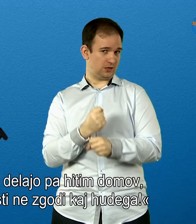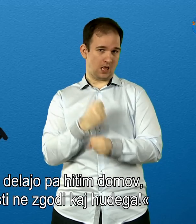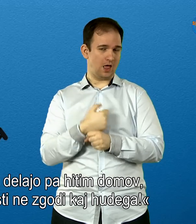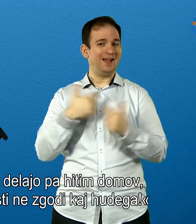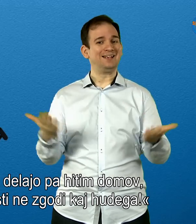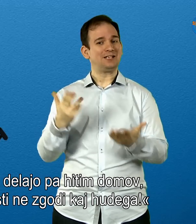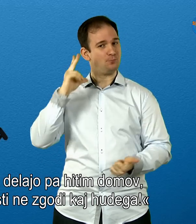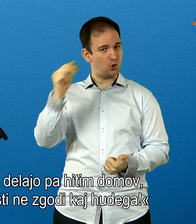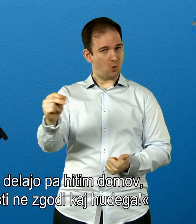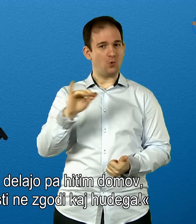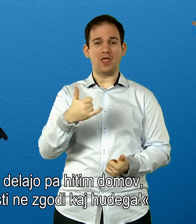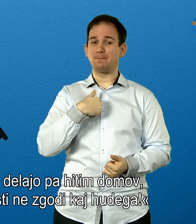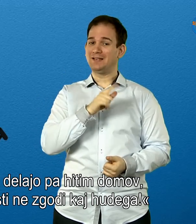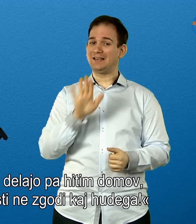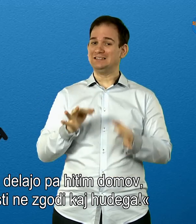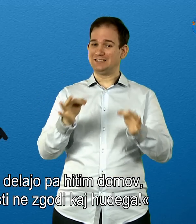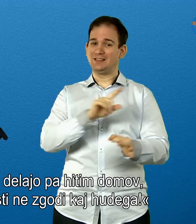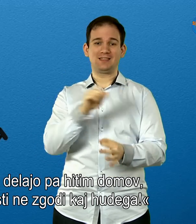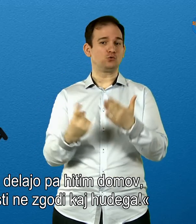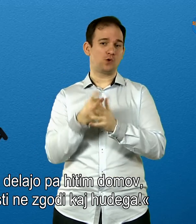na cesti ne zgodi kaj hudega.